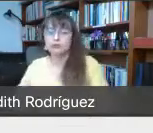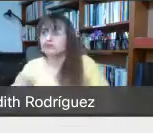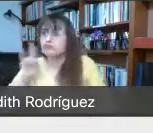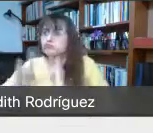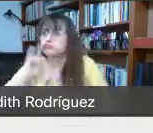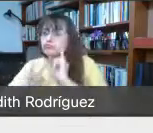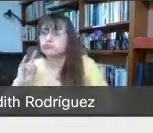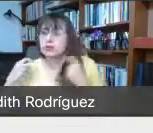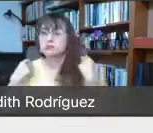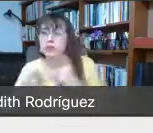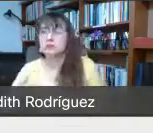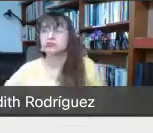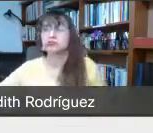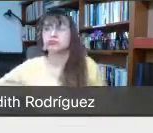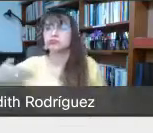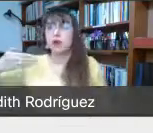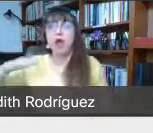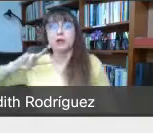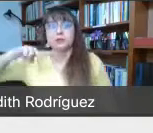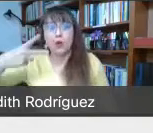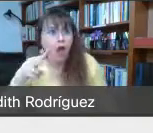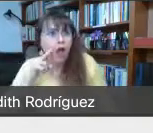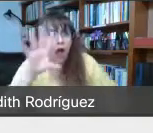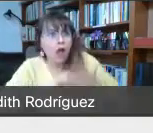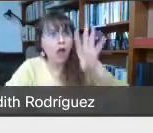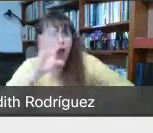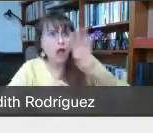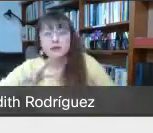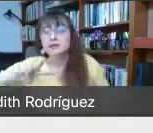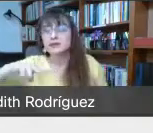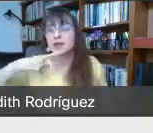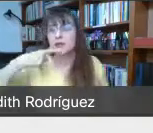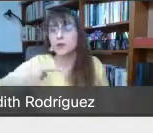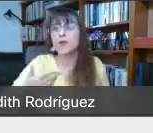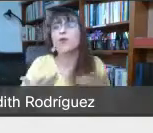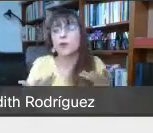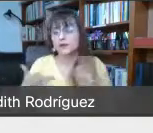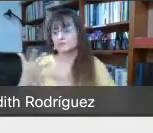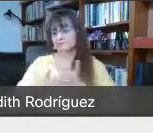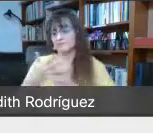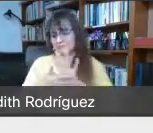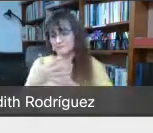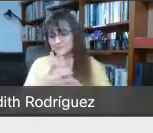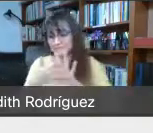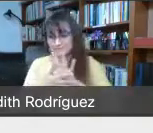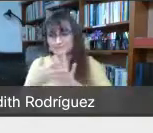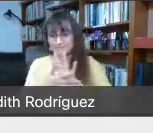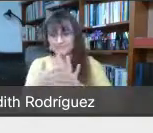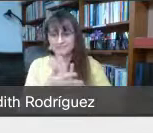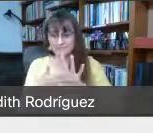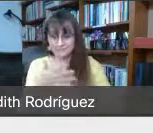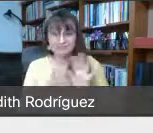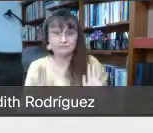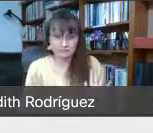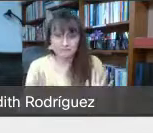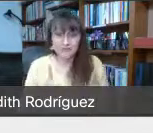algunos sordos, pueden adquirir el español, depende de su capacidad auditiva y su experiencia de sordera, pudieron haber adquirido el